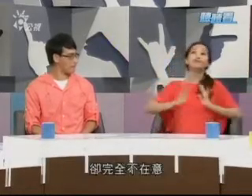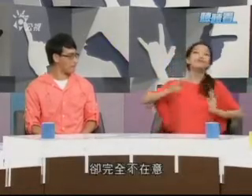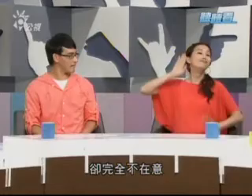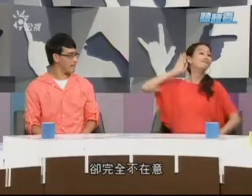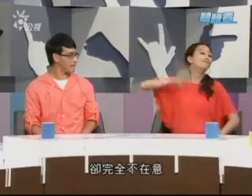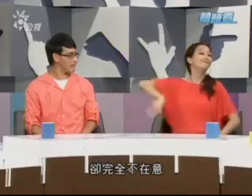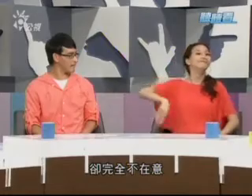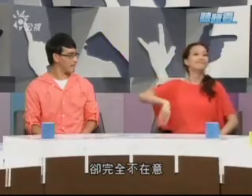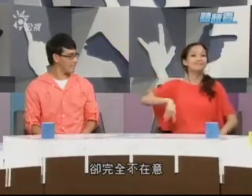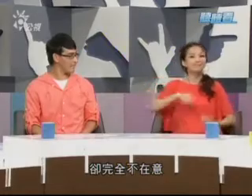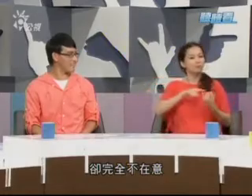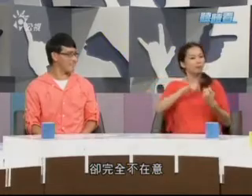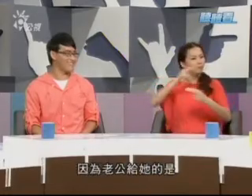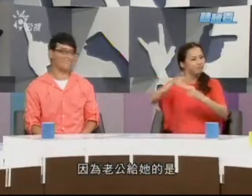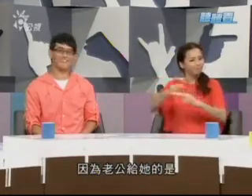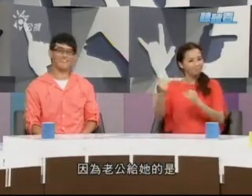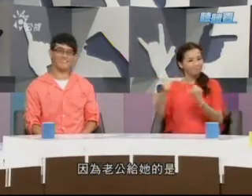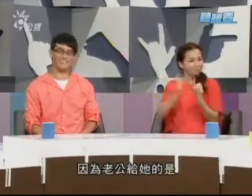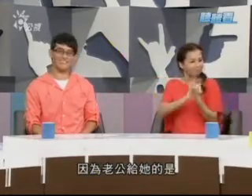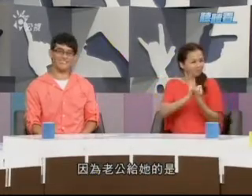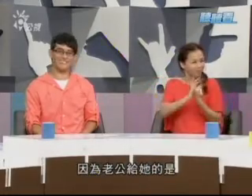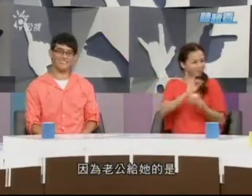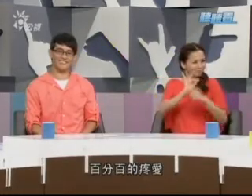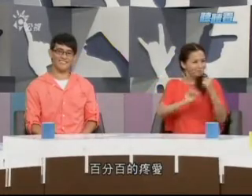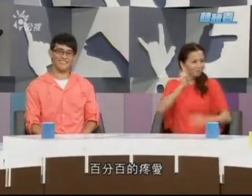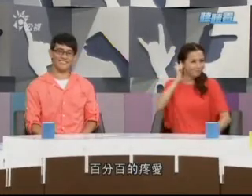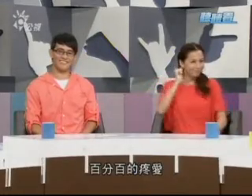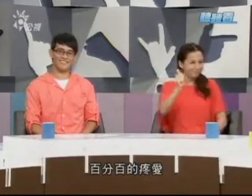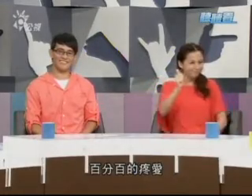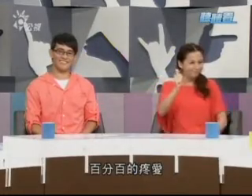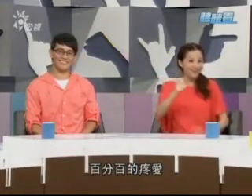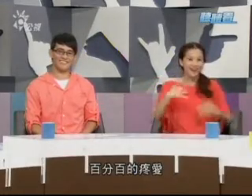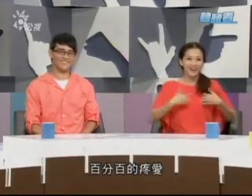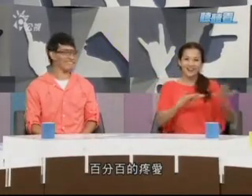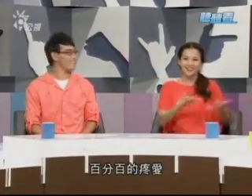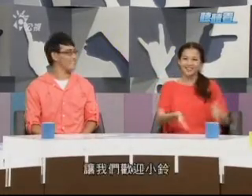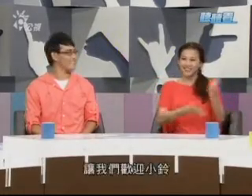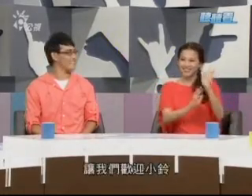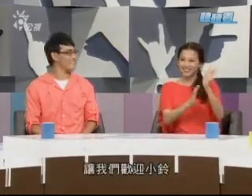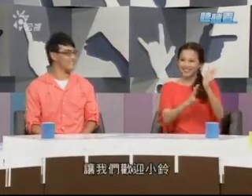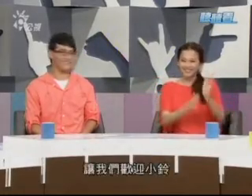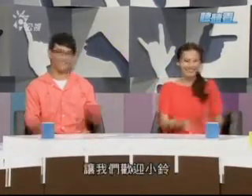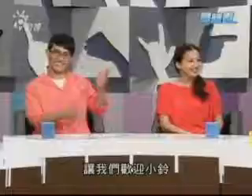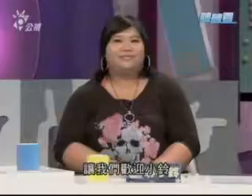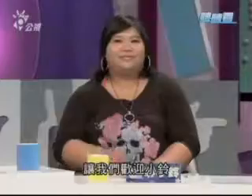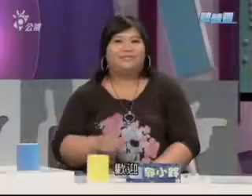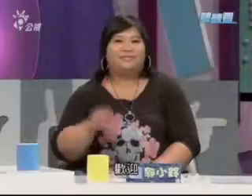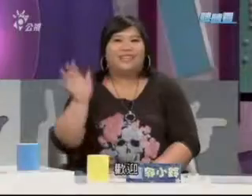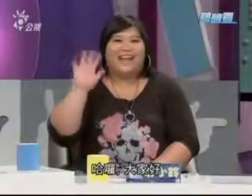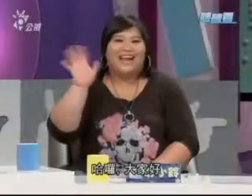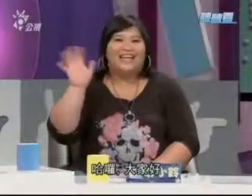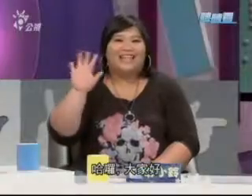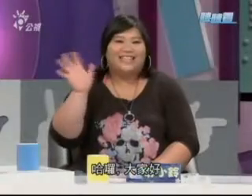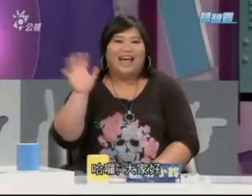却完全不在意，因为老公给她的是100%的疼爱。让我们欢迎小林。 欢迎。 Hello， 大家